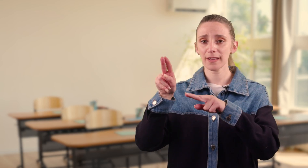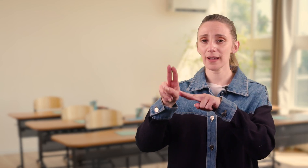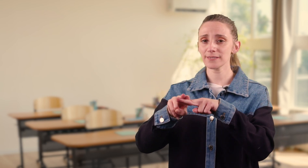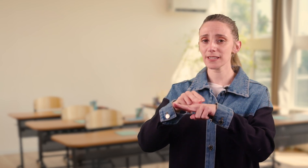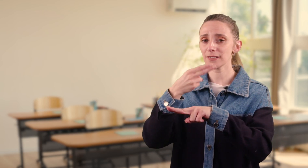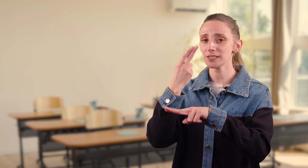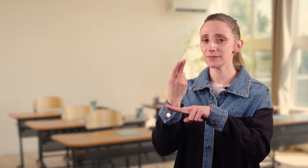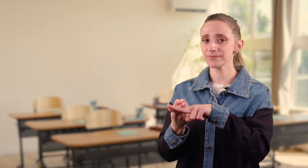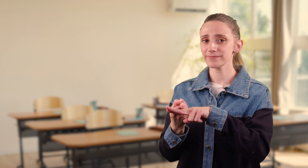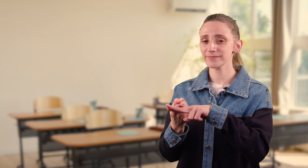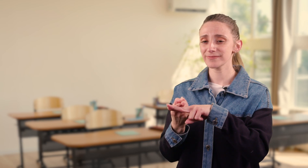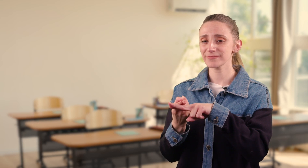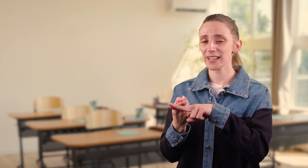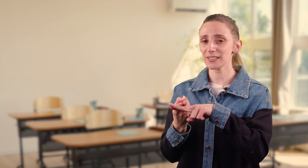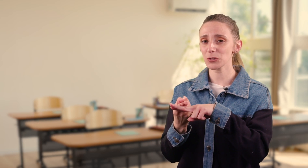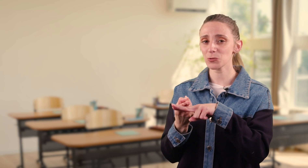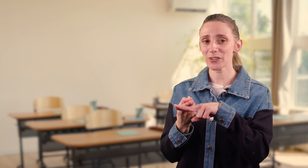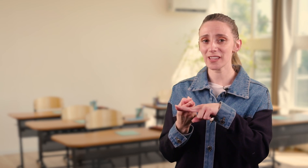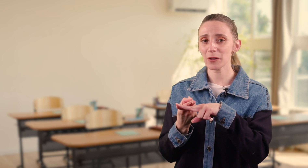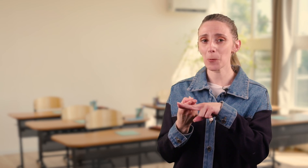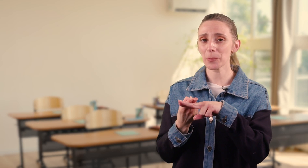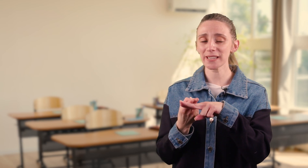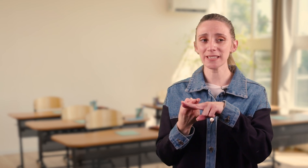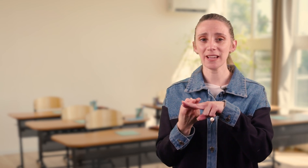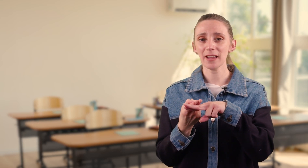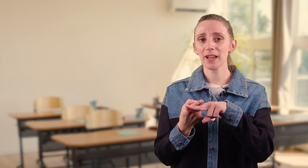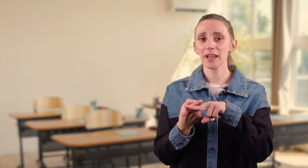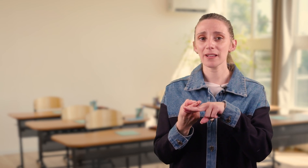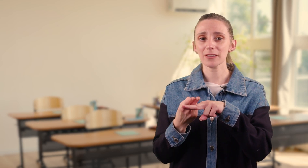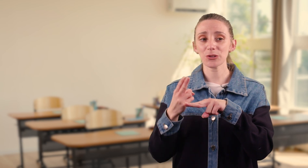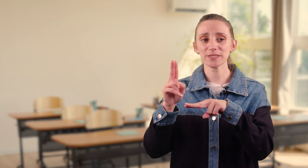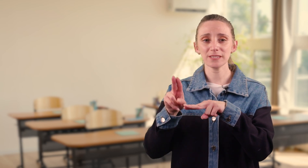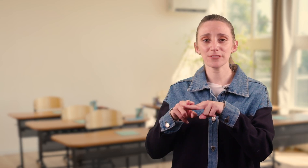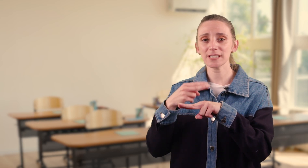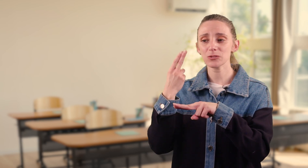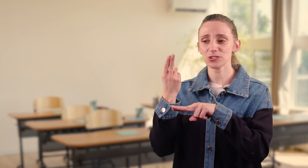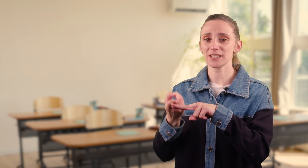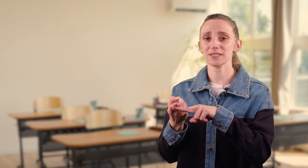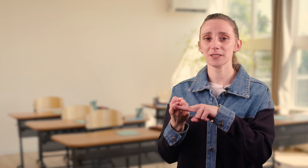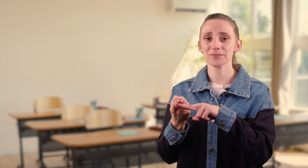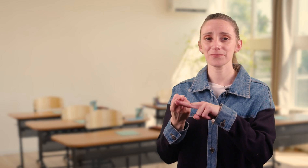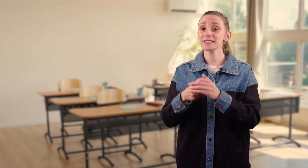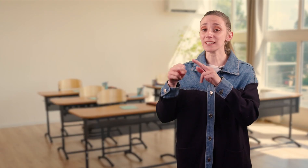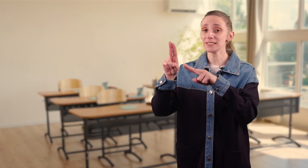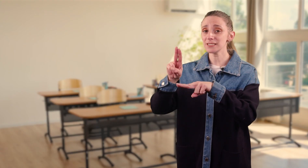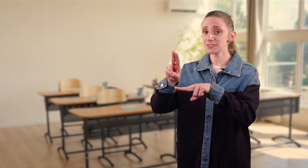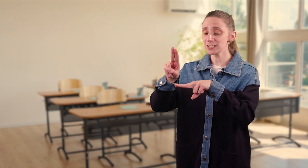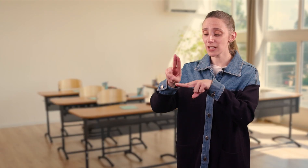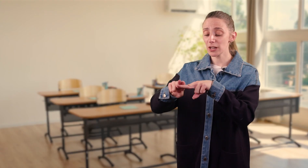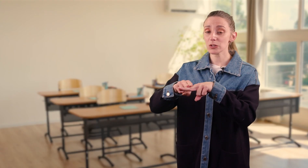à votre avis, est-ce que vous avez compris que signifiait ce geste? Ça signifie